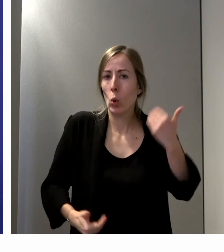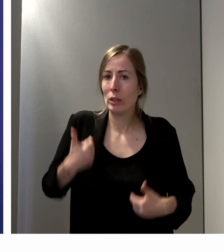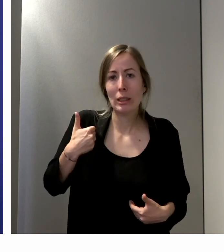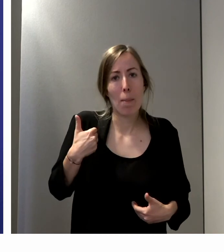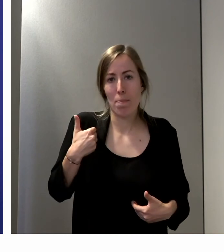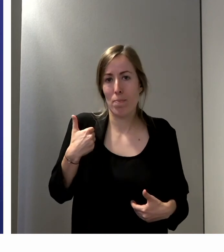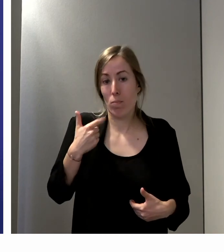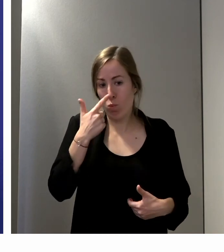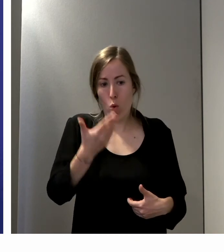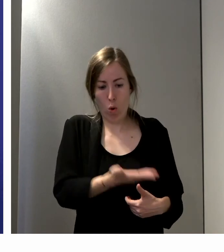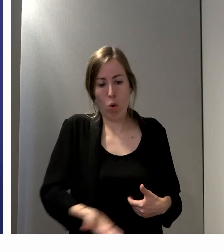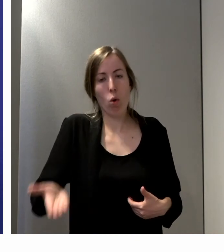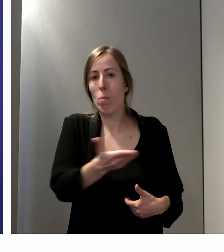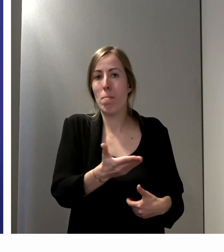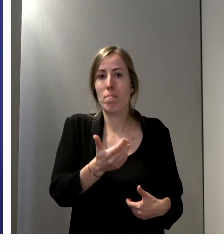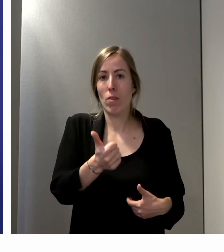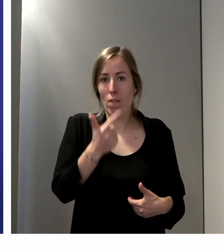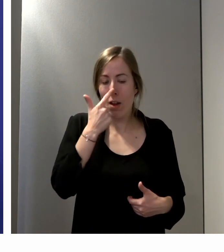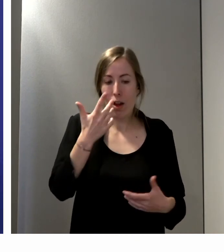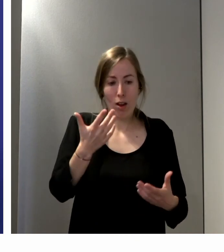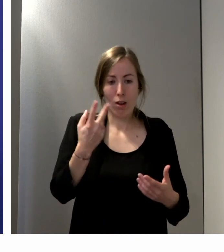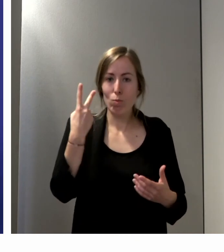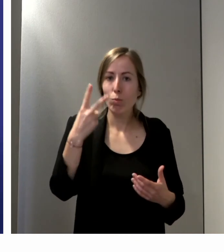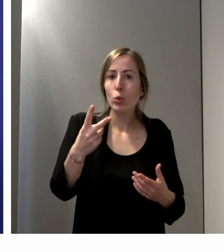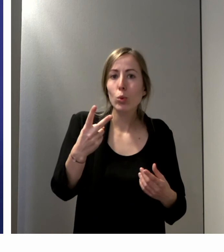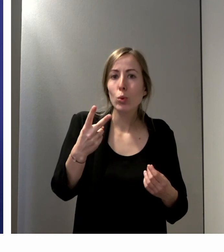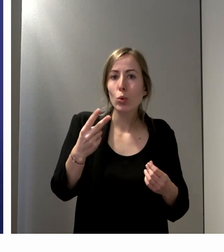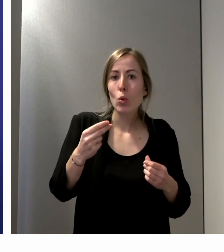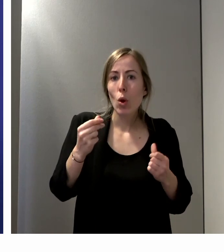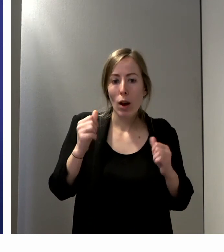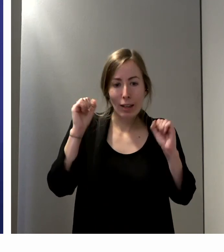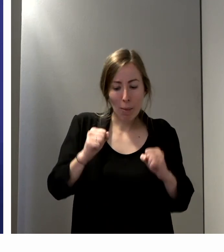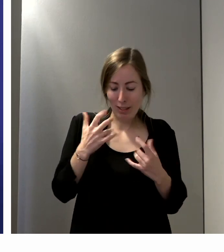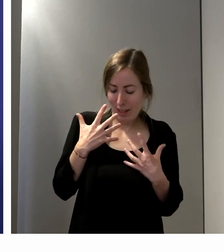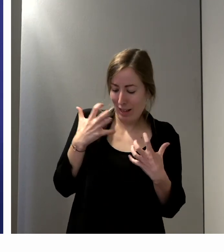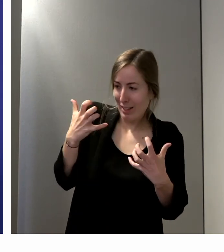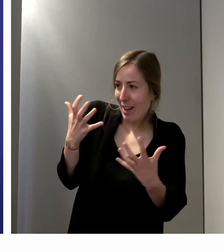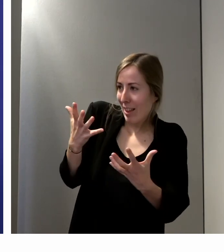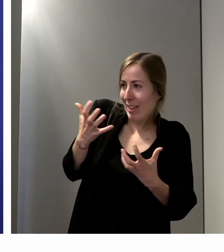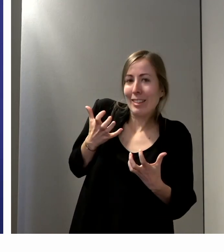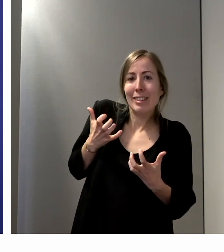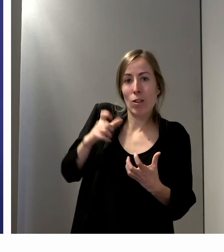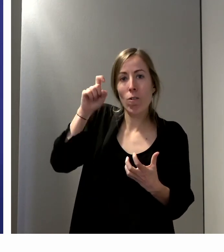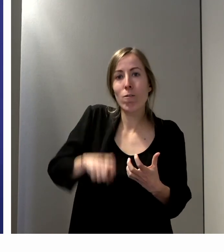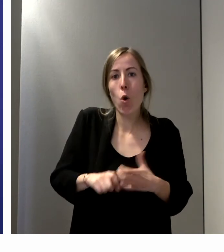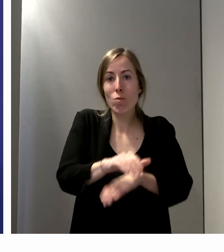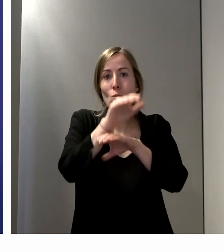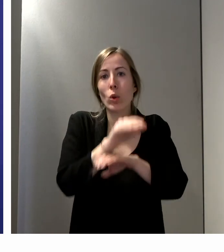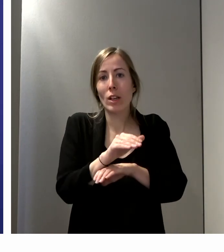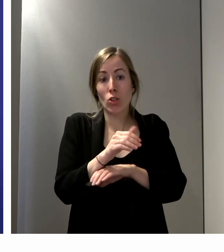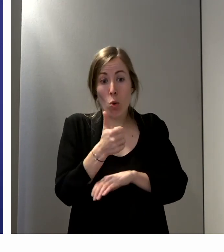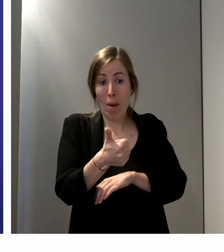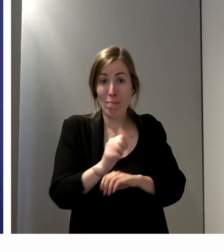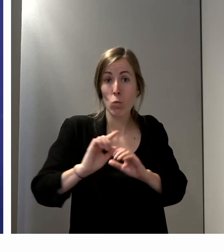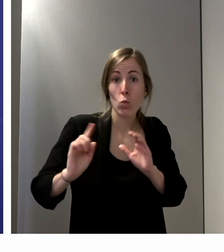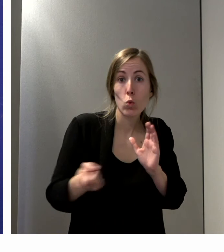leur donner l'assurance de leur de leur capacité d'être désirées et de l'assurance qu'elles ont le